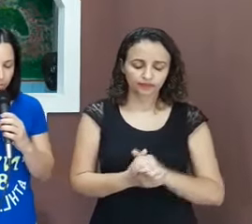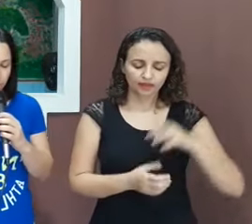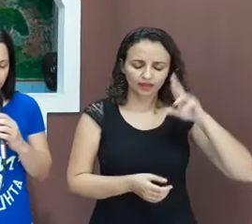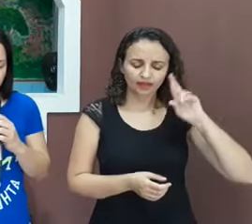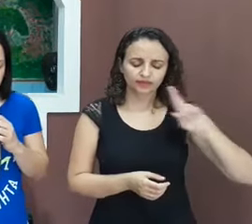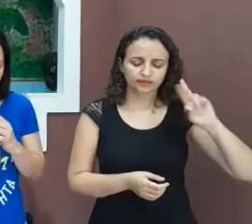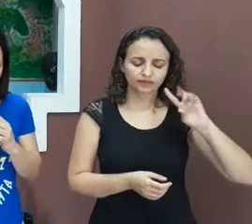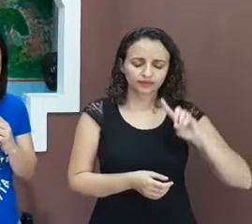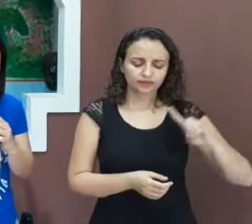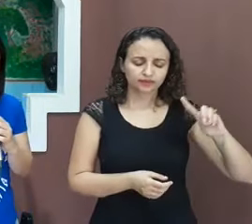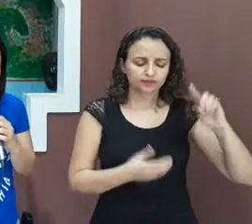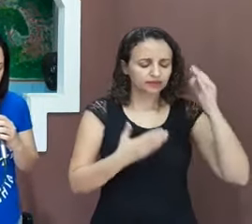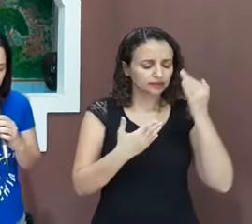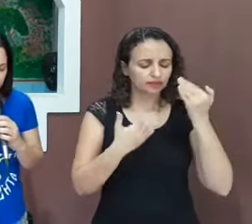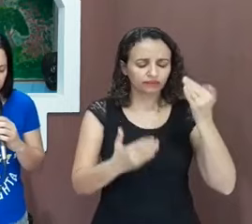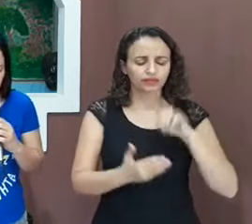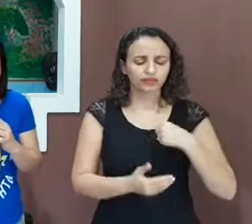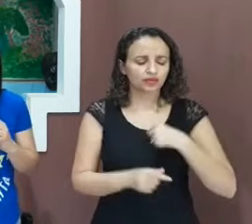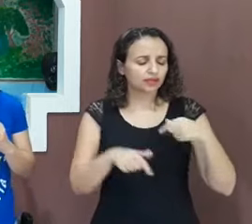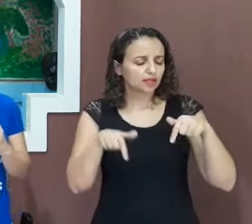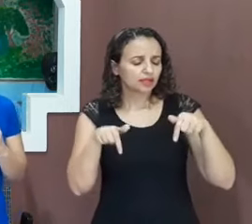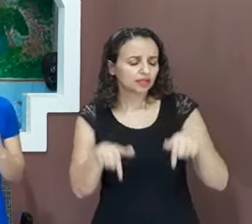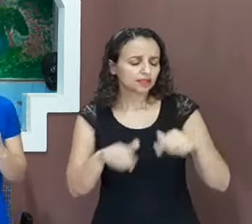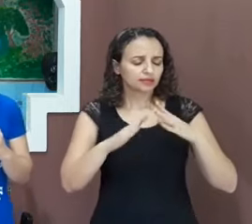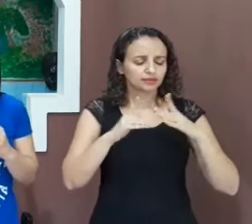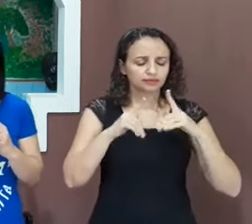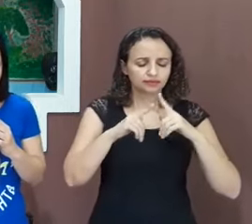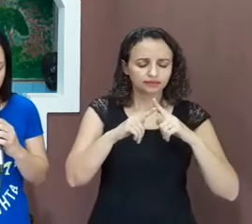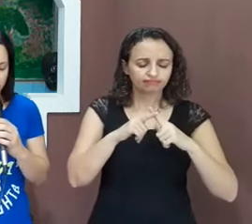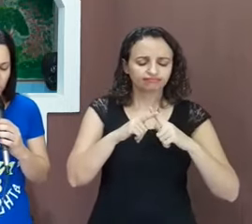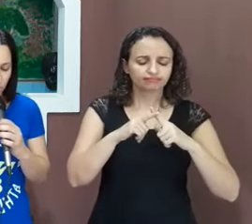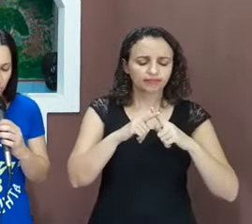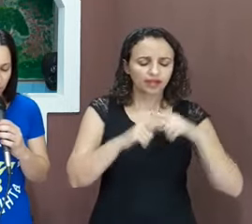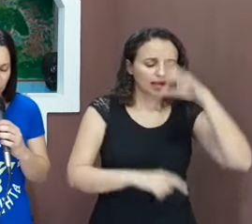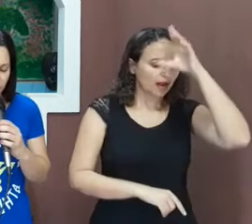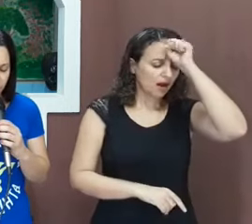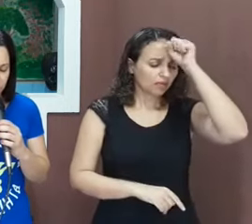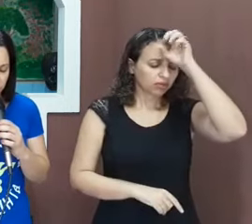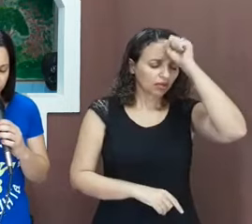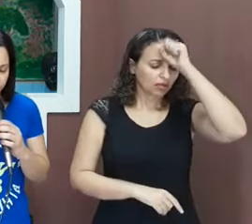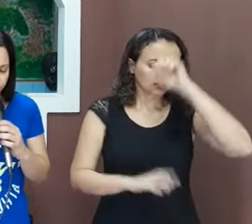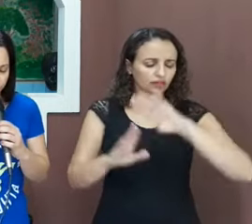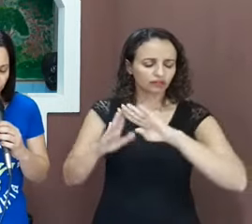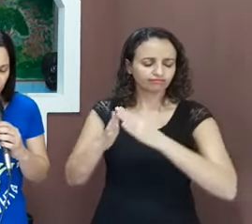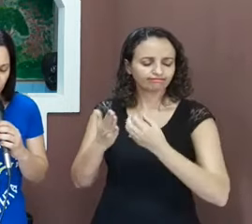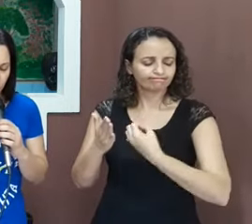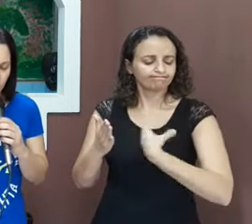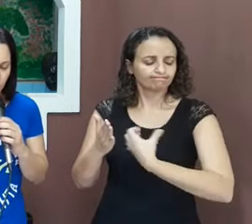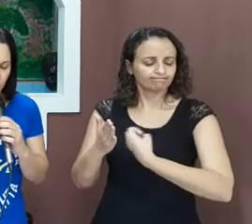Senhor meu Deus, obrigada por estar aqui em sua casa e ouvir um pouco mais de sua palavra, Senhor.